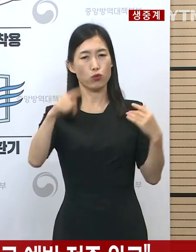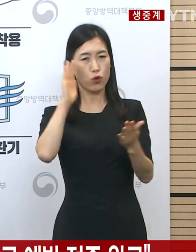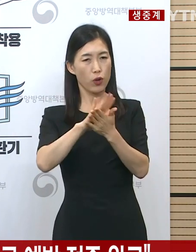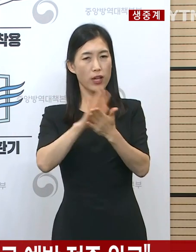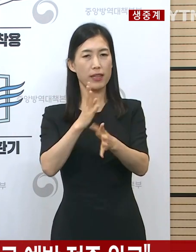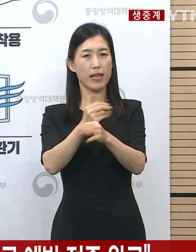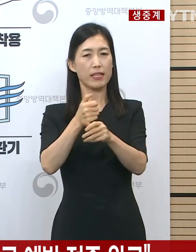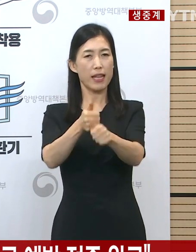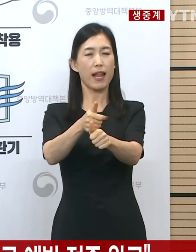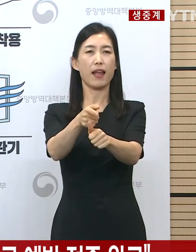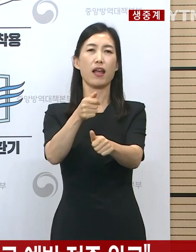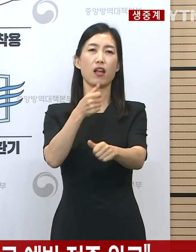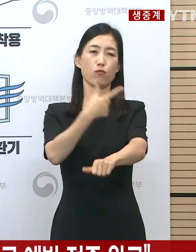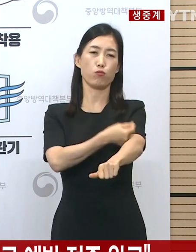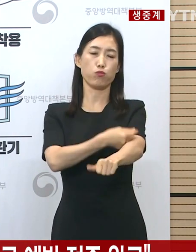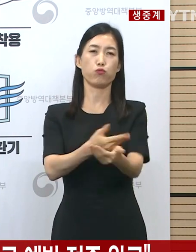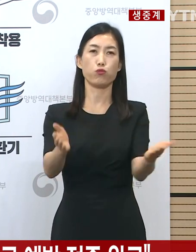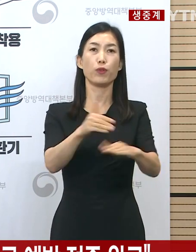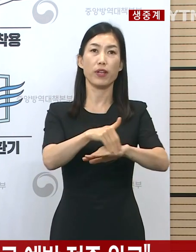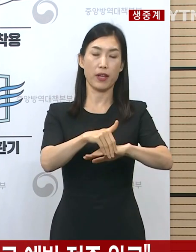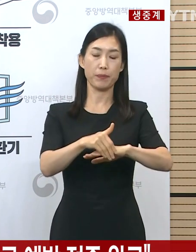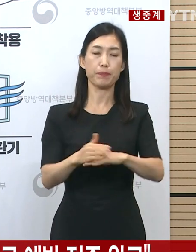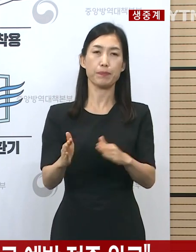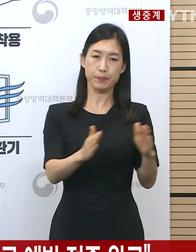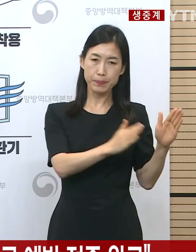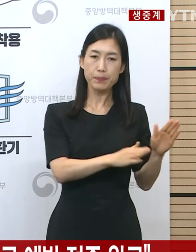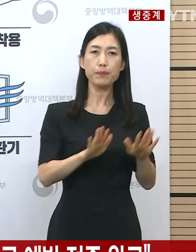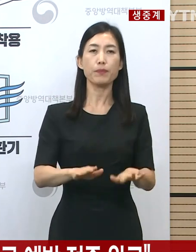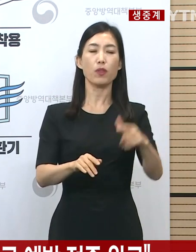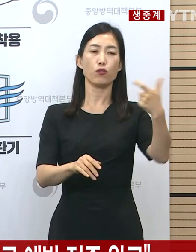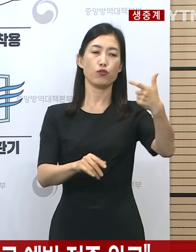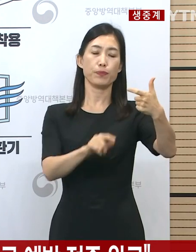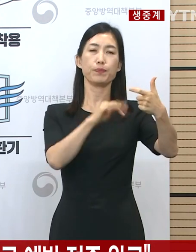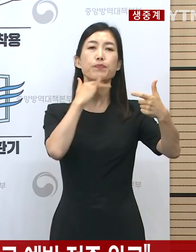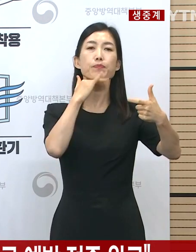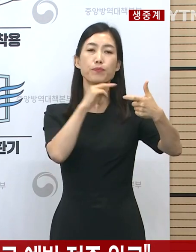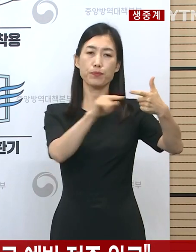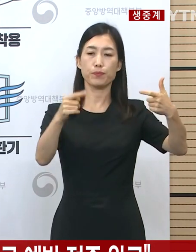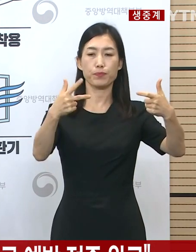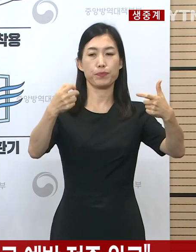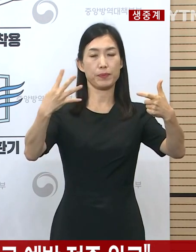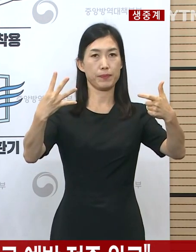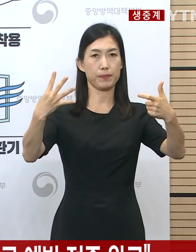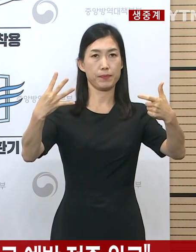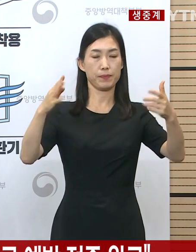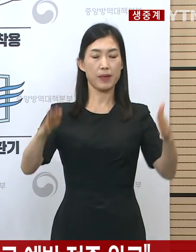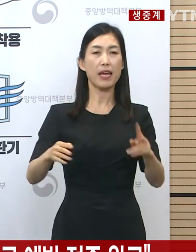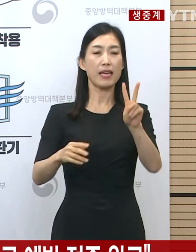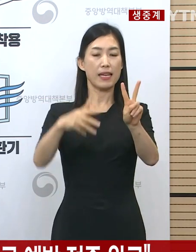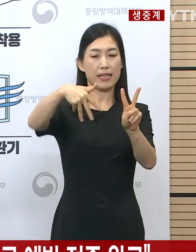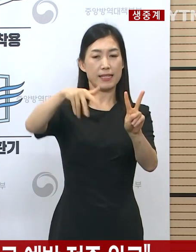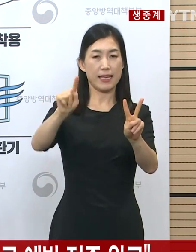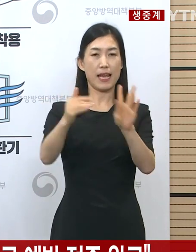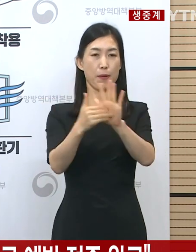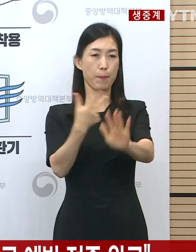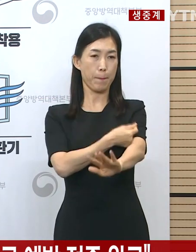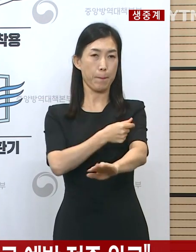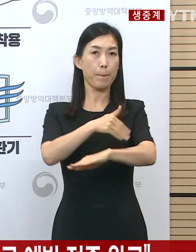시행하도록 하겠습니다. 다음은 60세에서 74세 2차 예방접종 추진